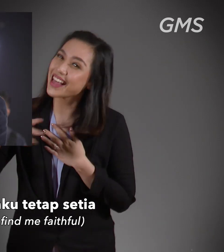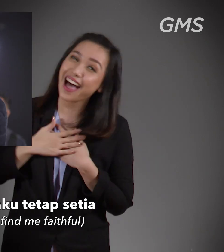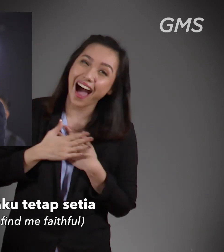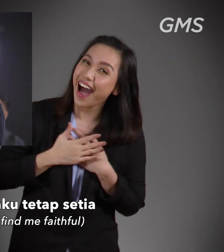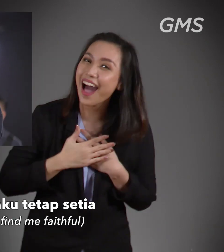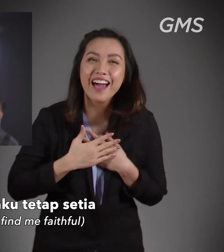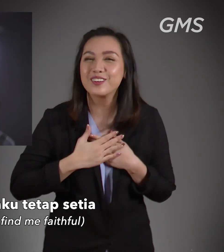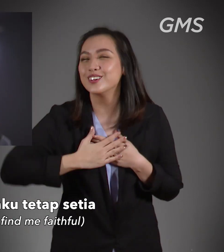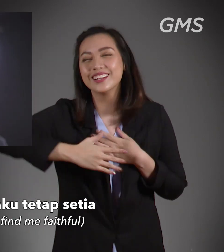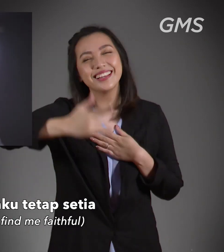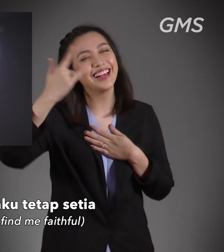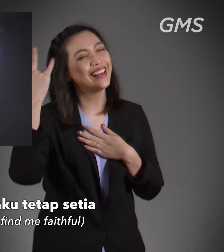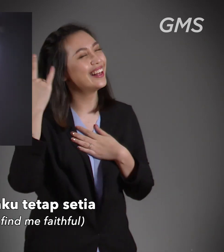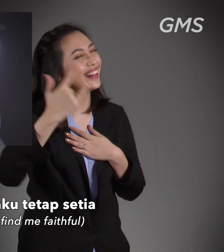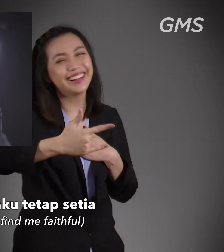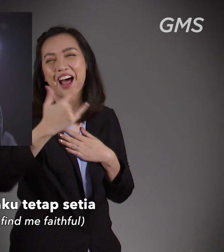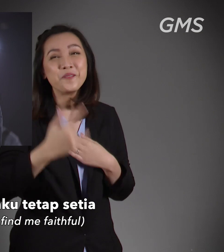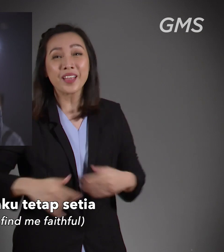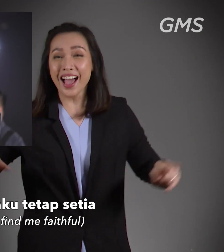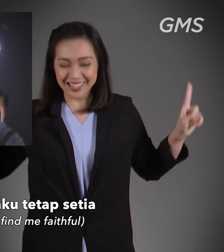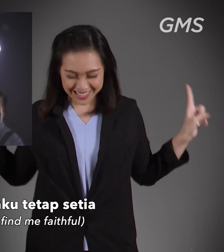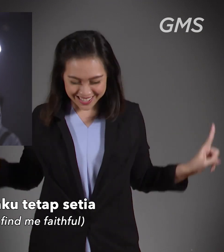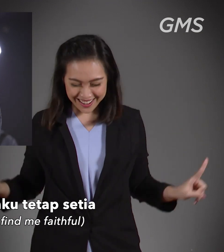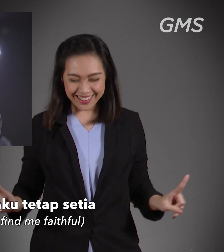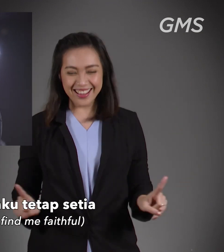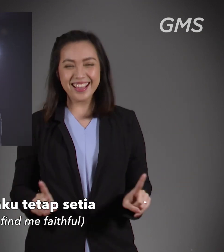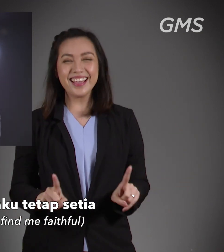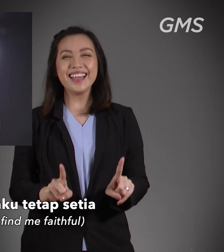dapati aku tetap